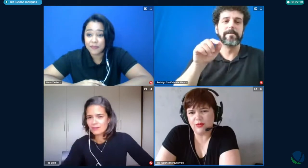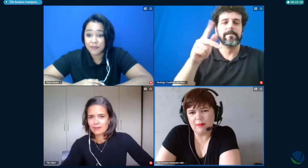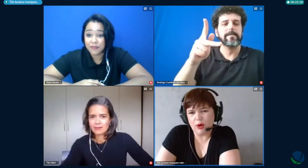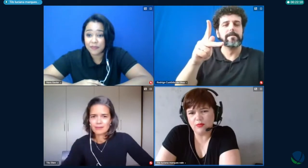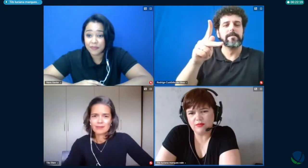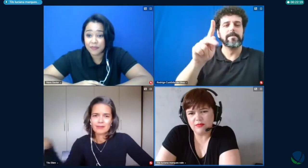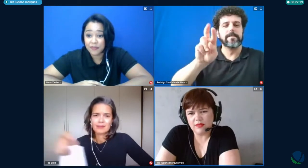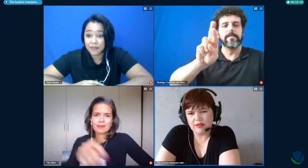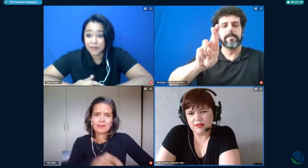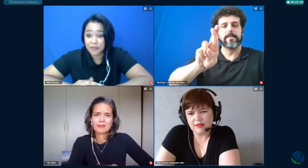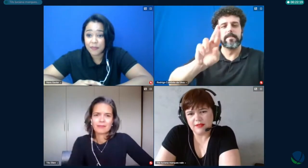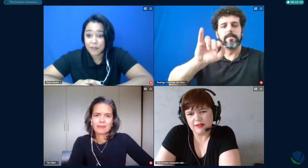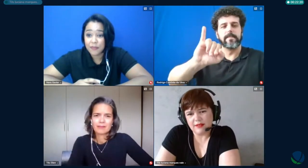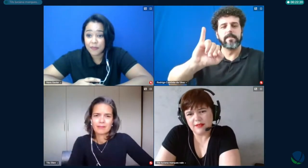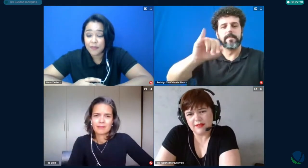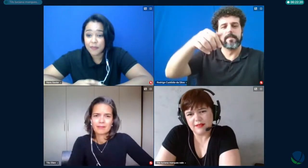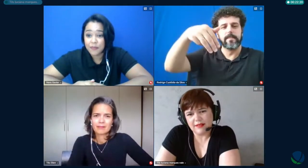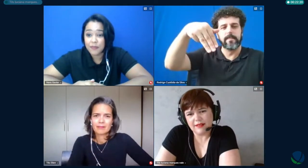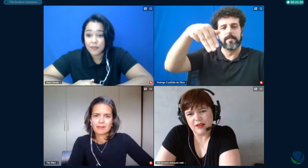trazer, não é bom.